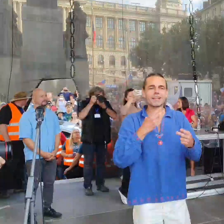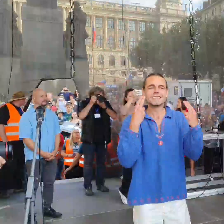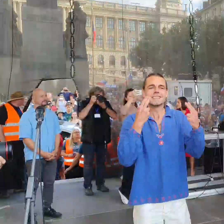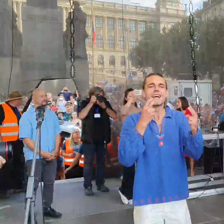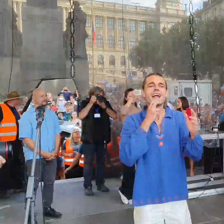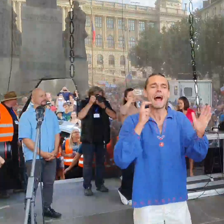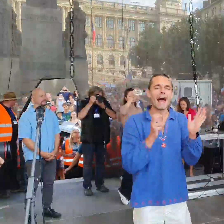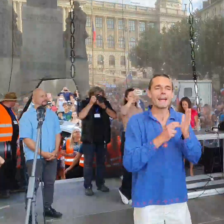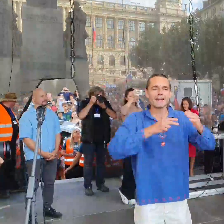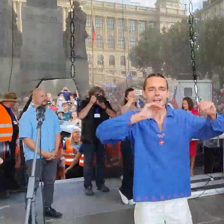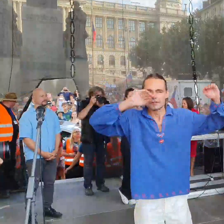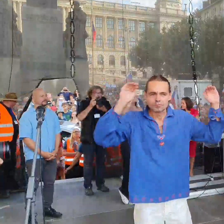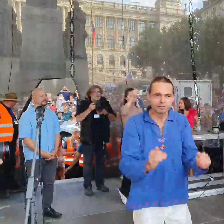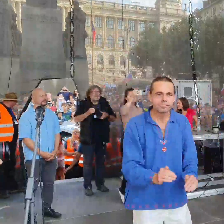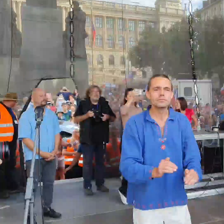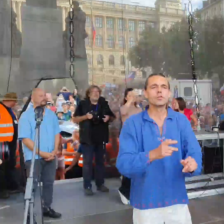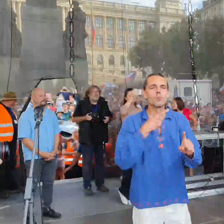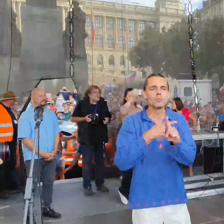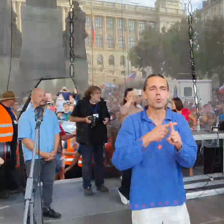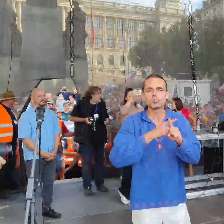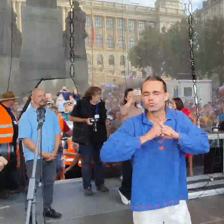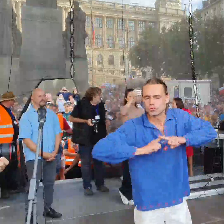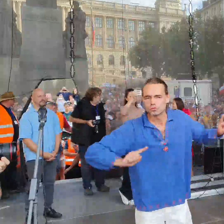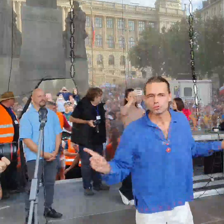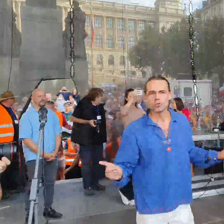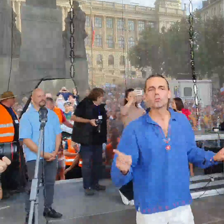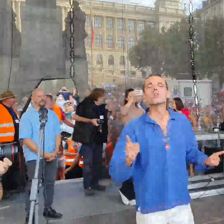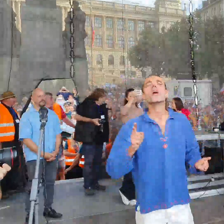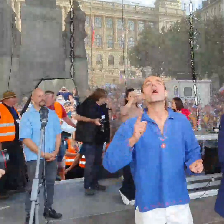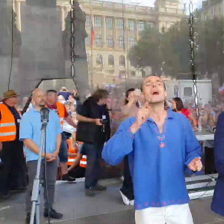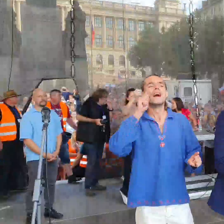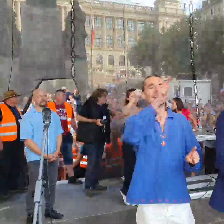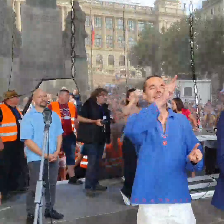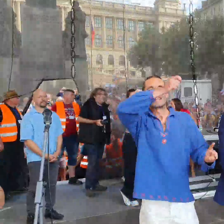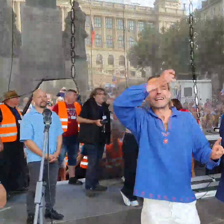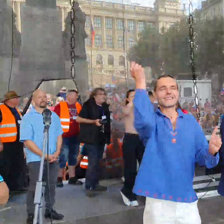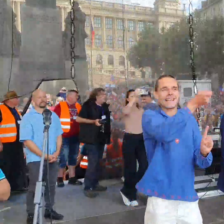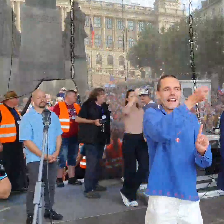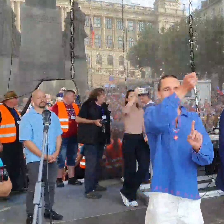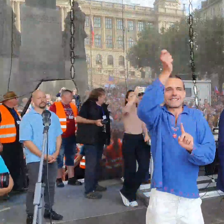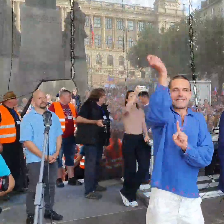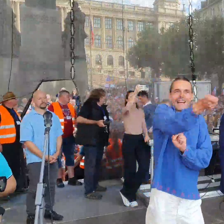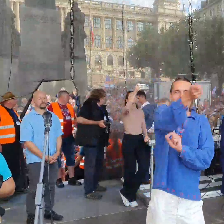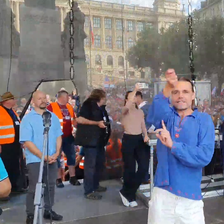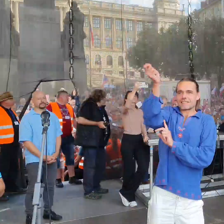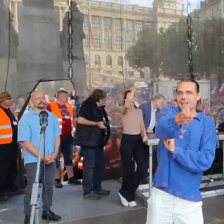tyto lidé nesli plnou právní odpovědnost za svoje skutky.